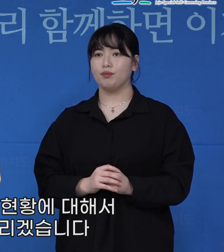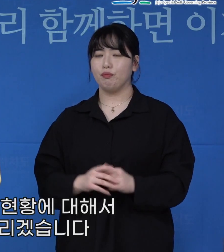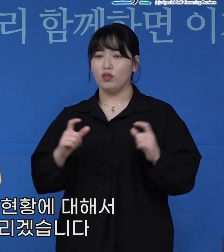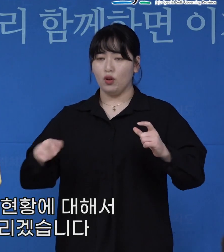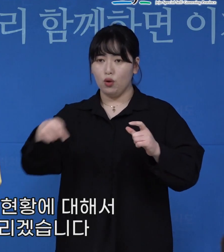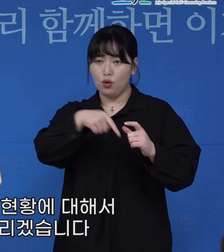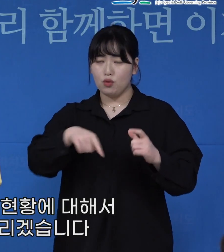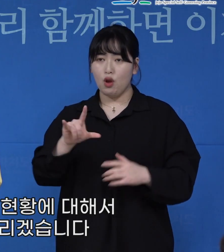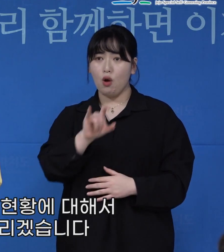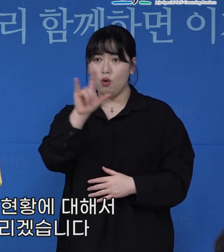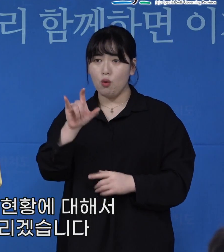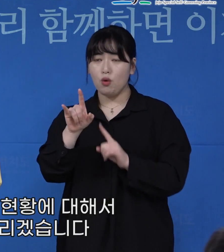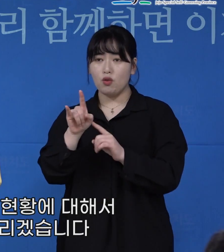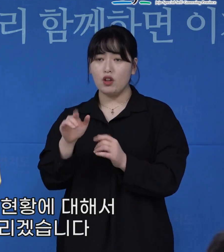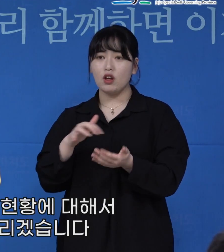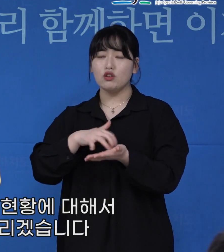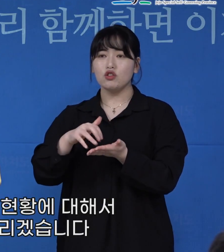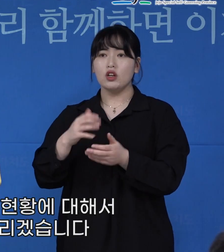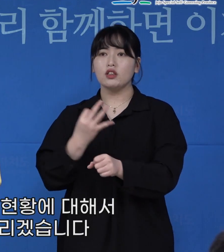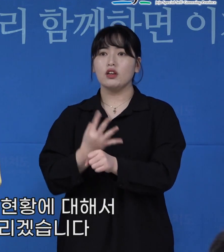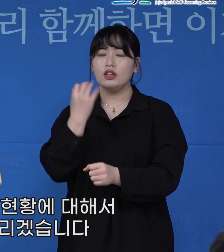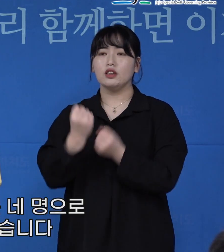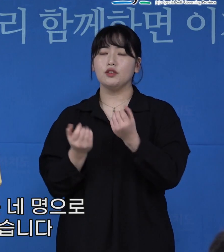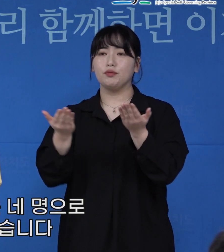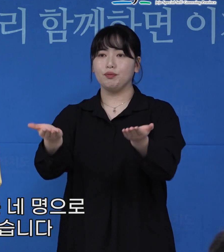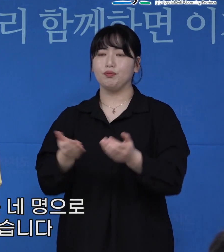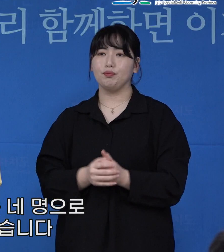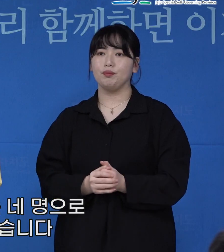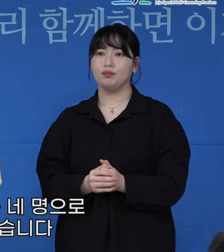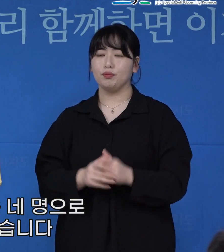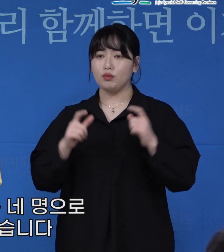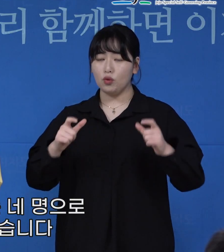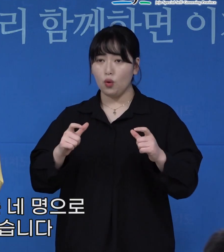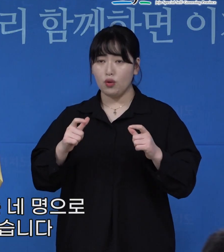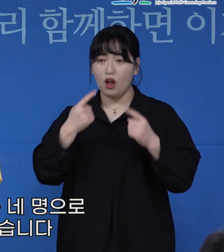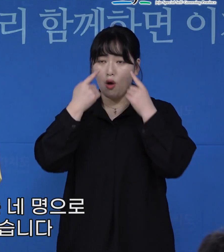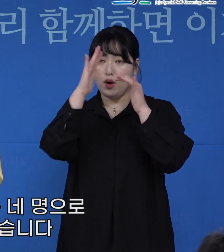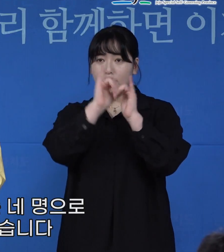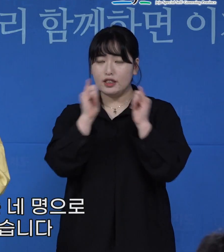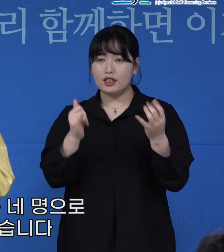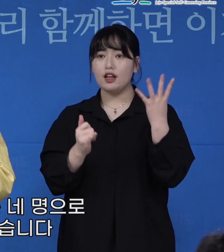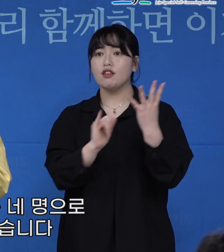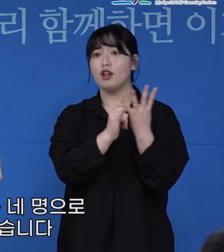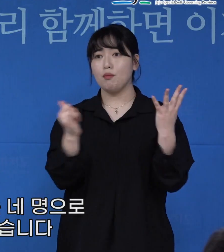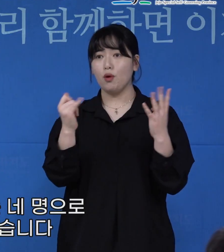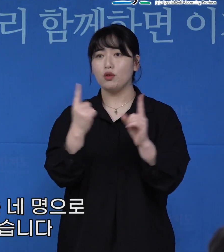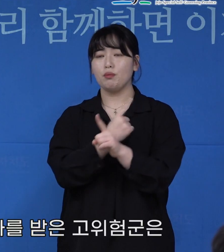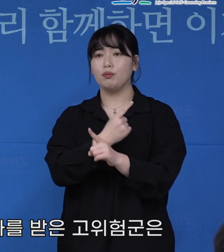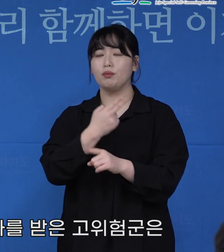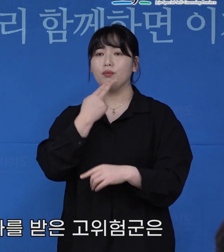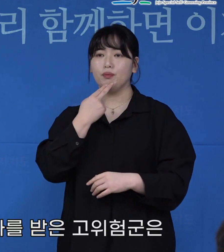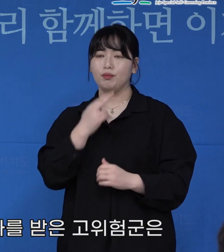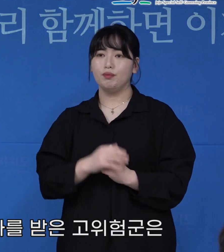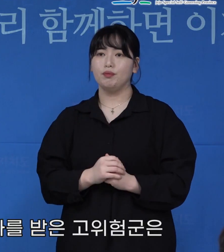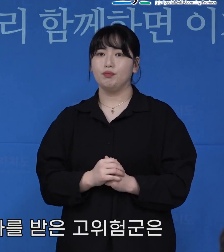도내 코로나 관련 현황에 대해서 간략히 말씀드리겠습니다. 도내 확진자는 4명으로 변동이 없습니다.